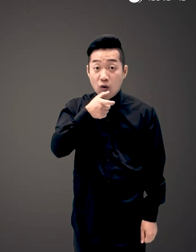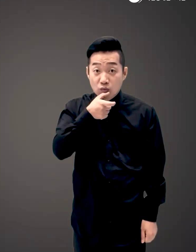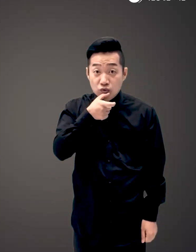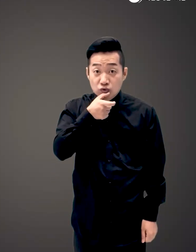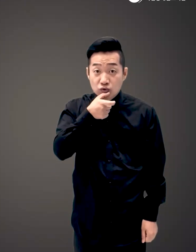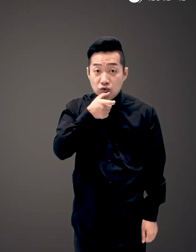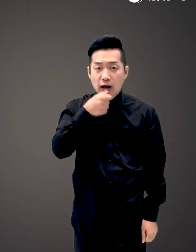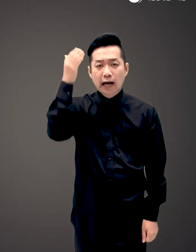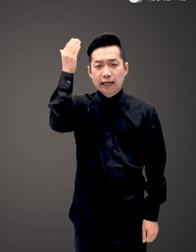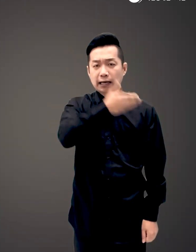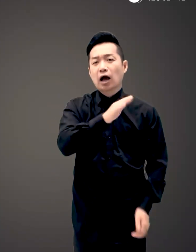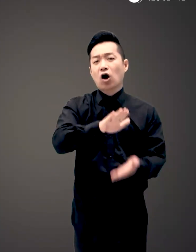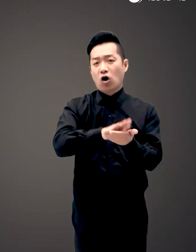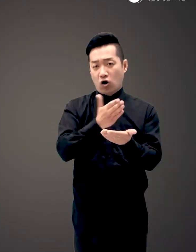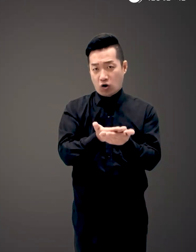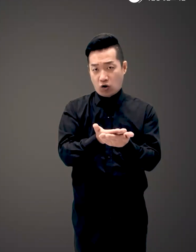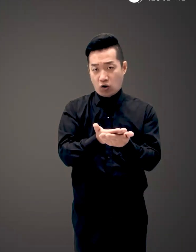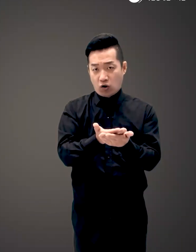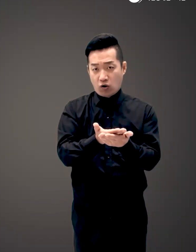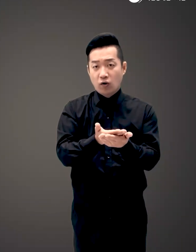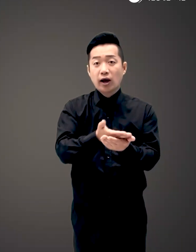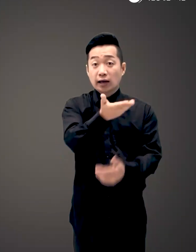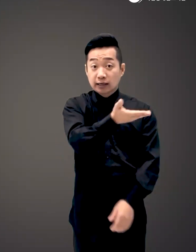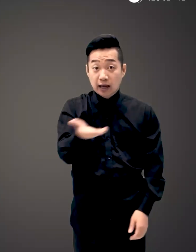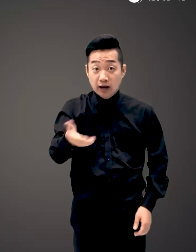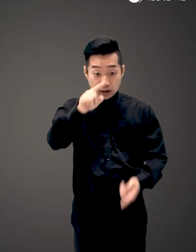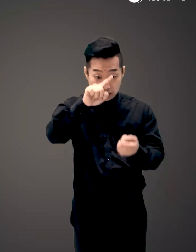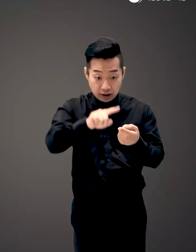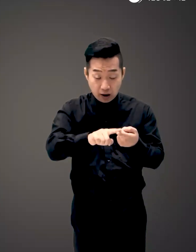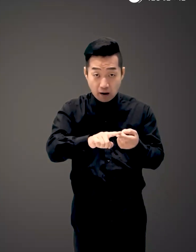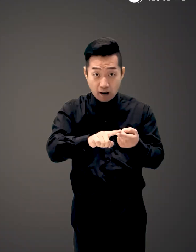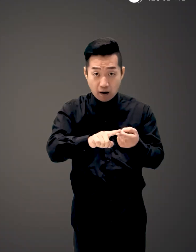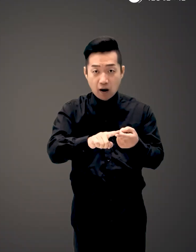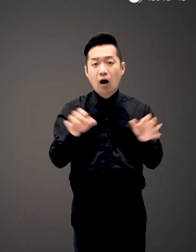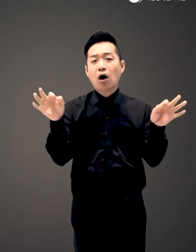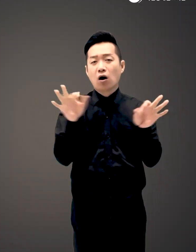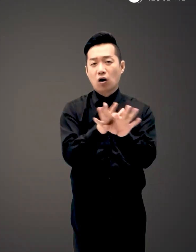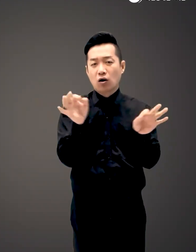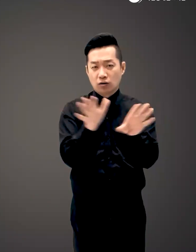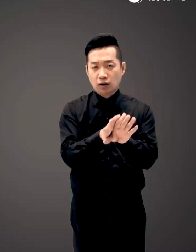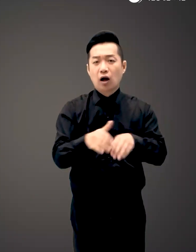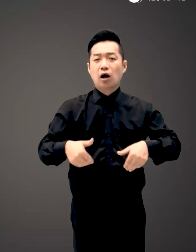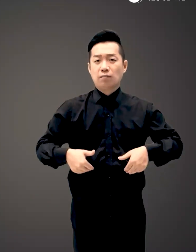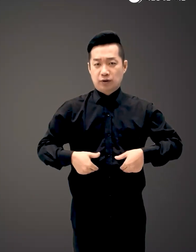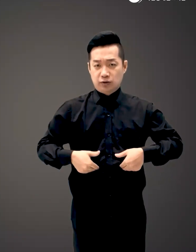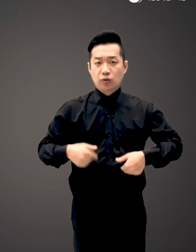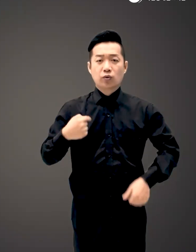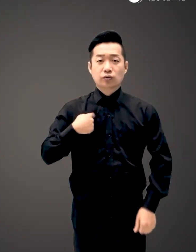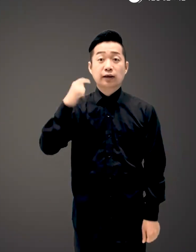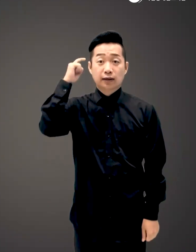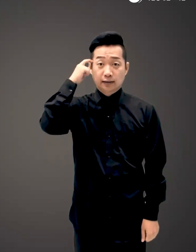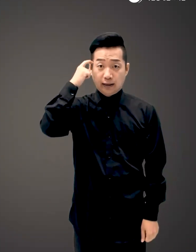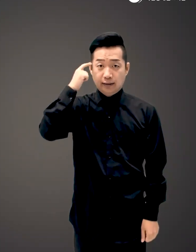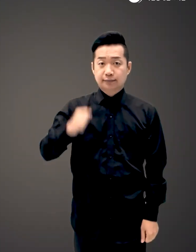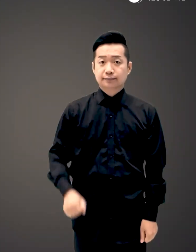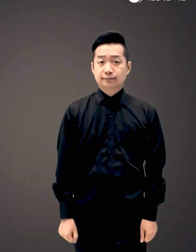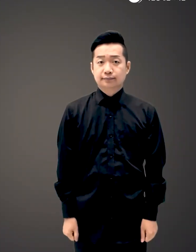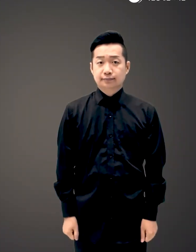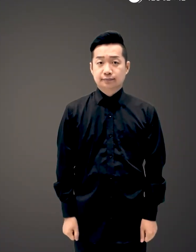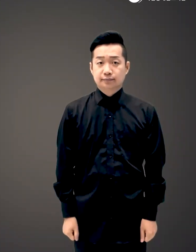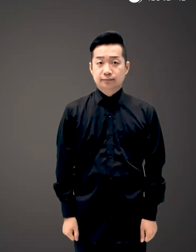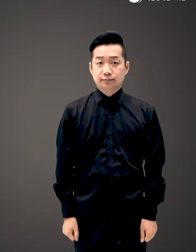물을 정화하고 그 개천 자체를 없애야 된다는 생각을 해야 맞다고